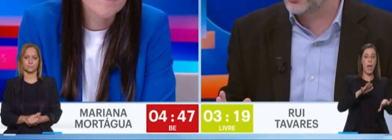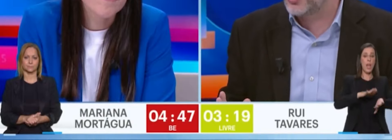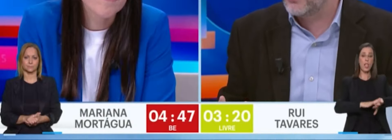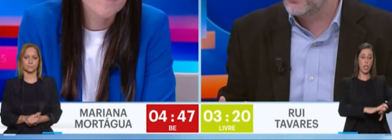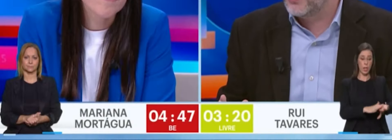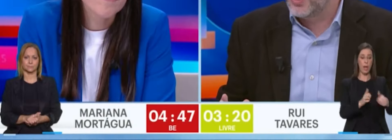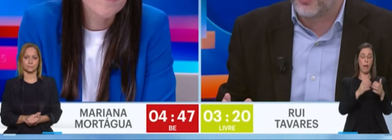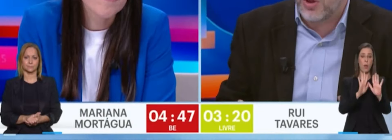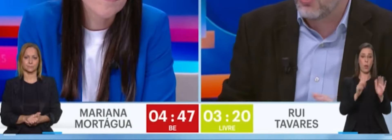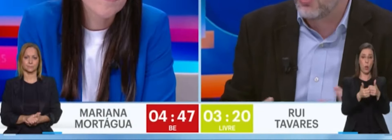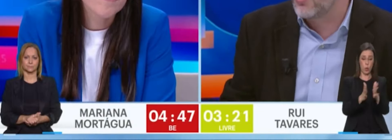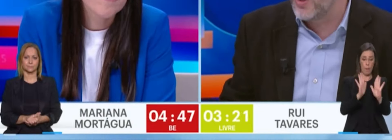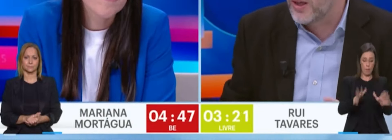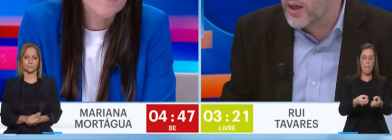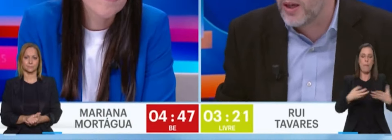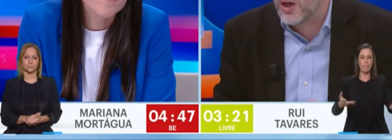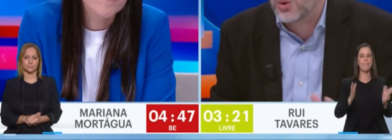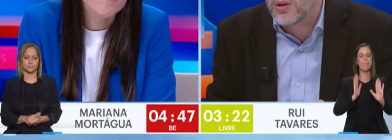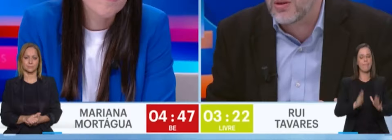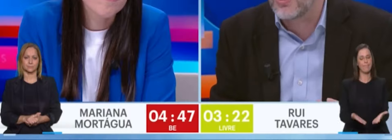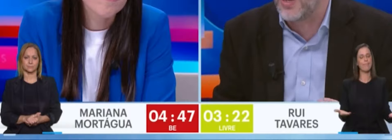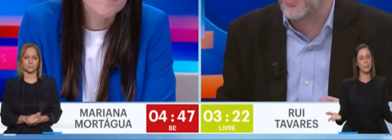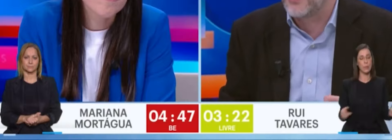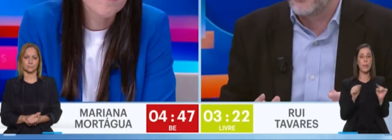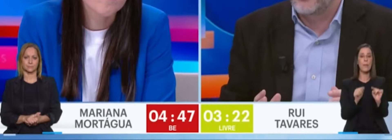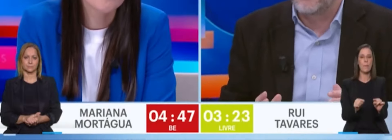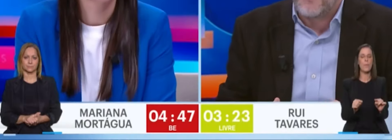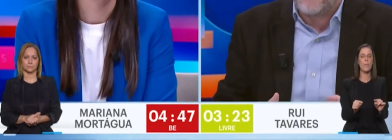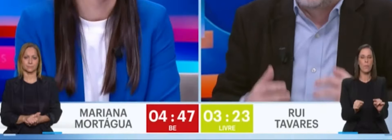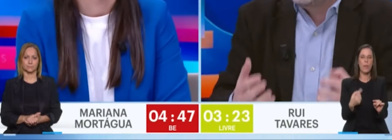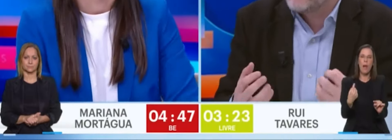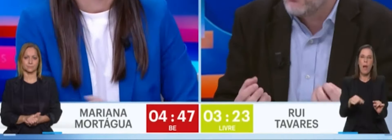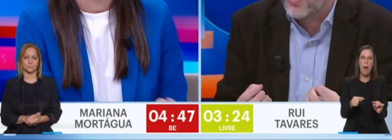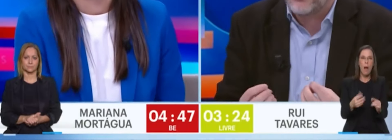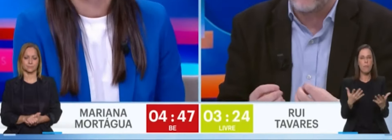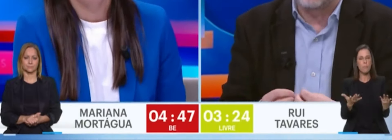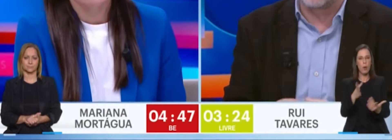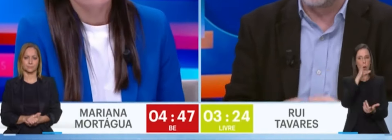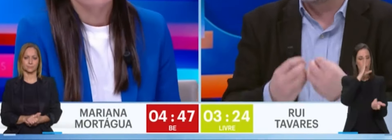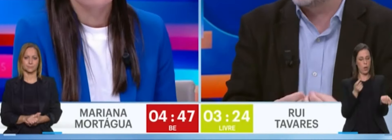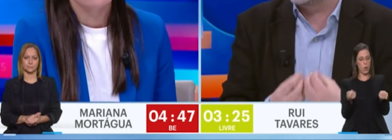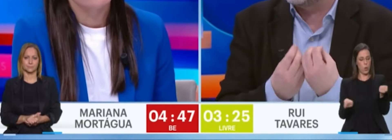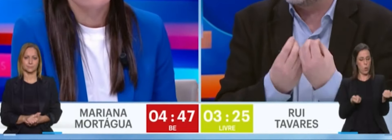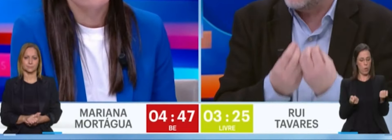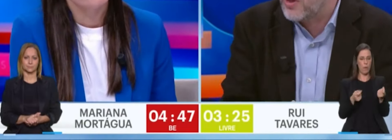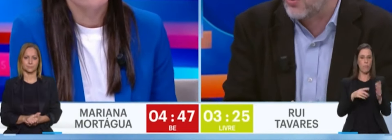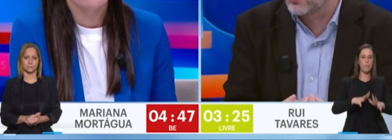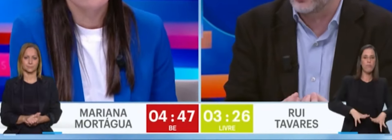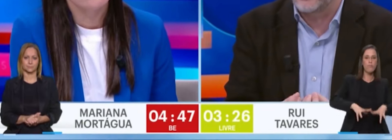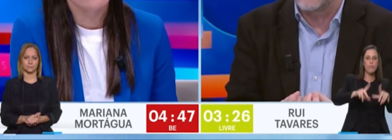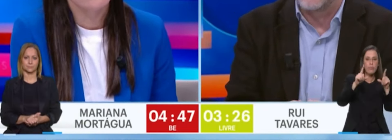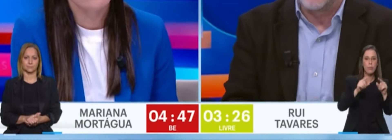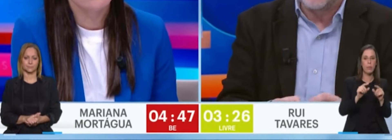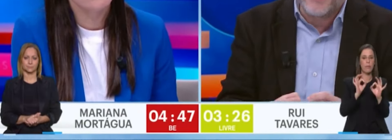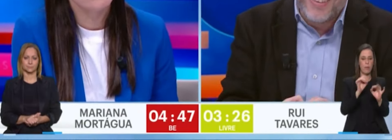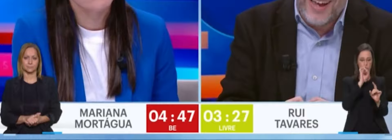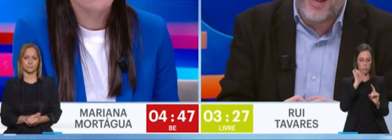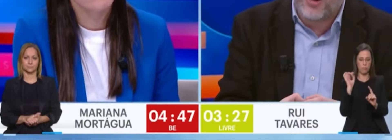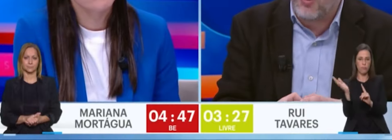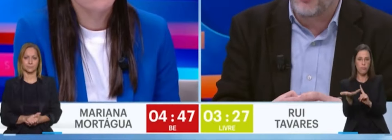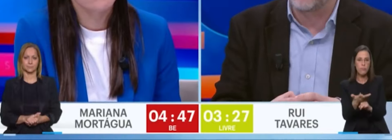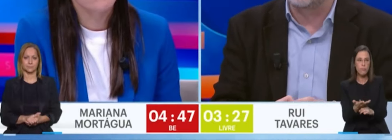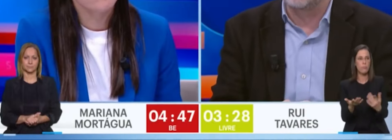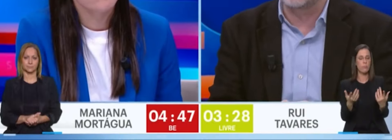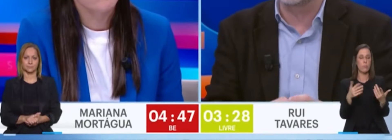precisa de crescer e portanto aqui acho que há para uma governação que seja de progresso e de Ecologia que